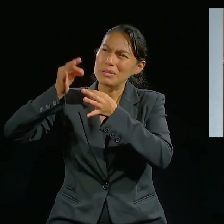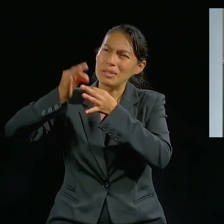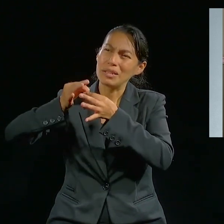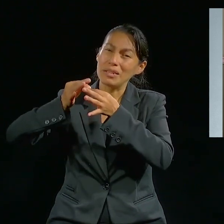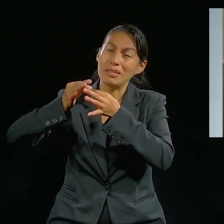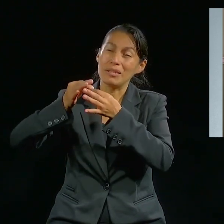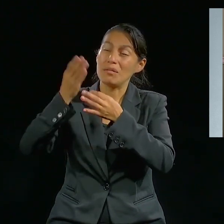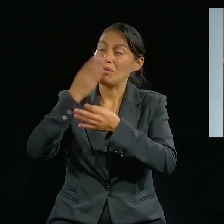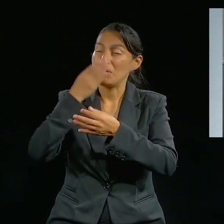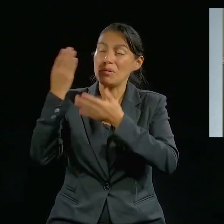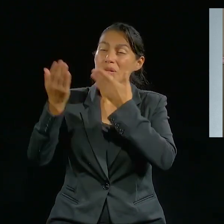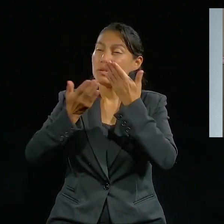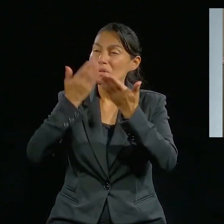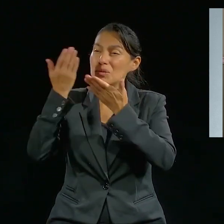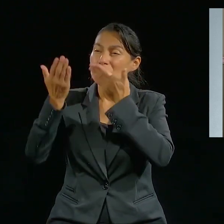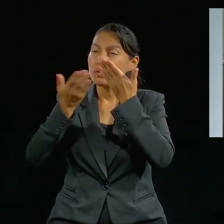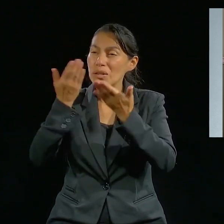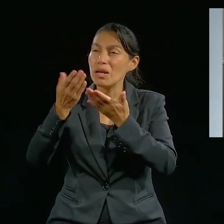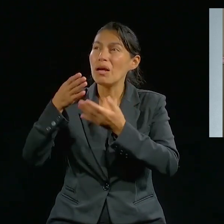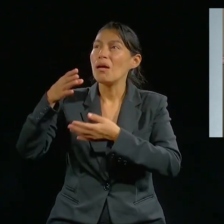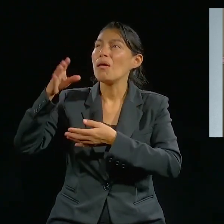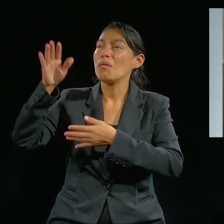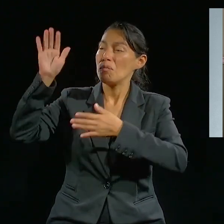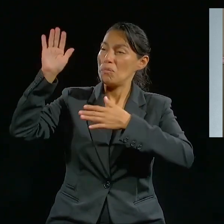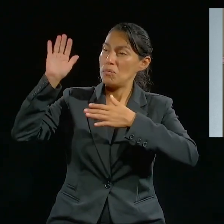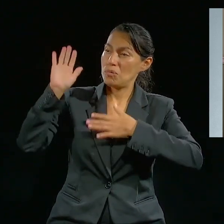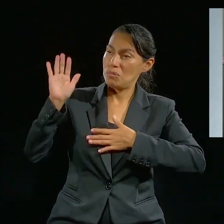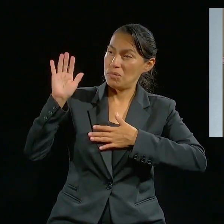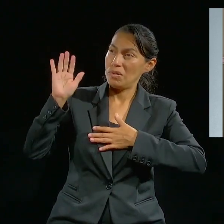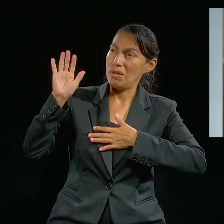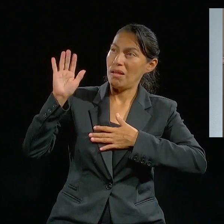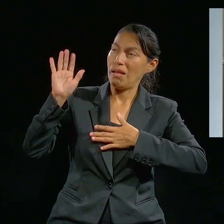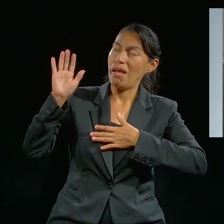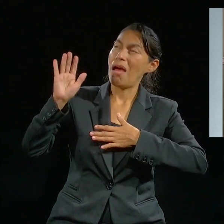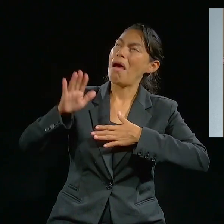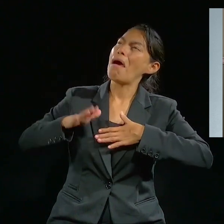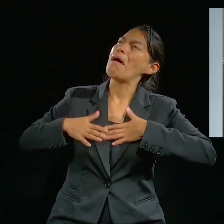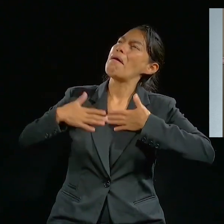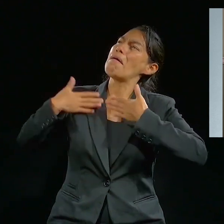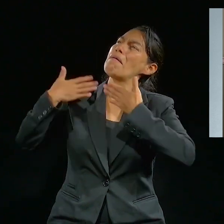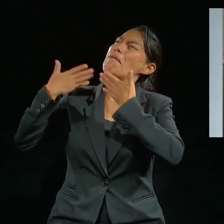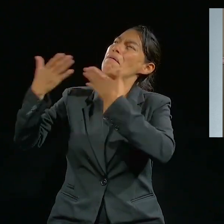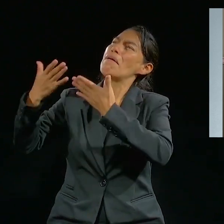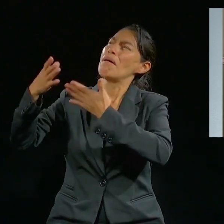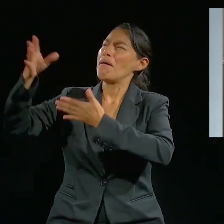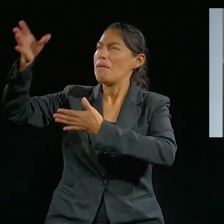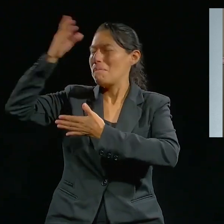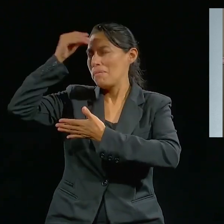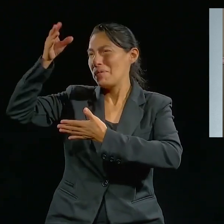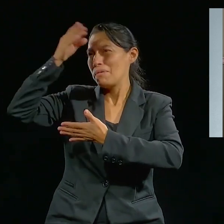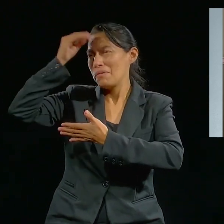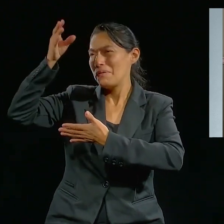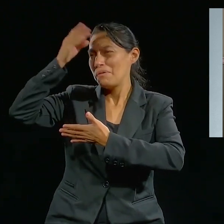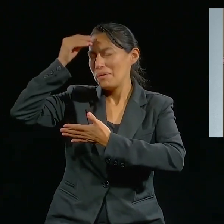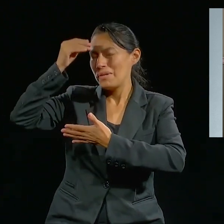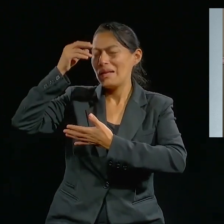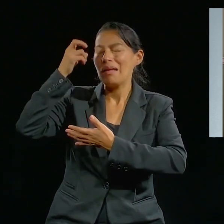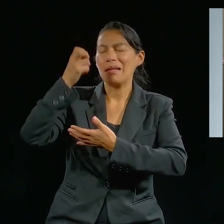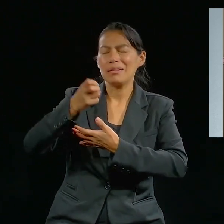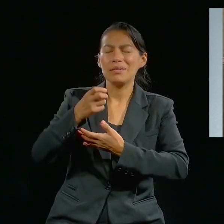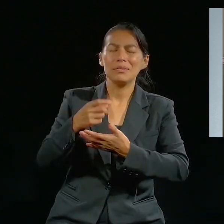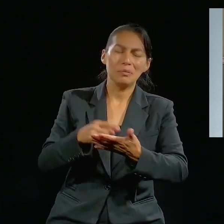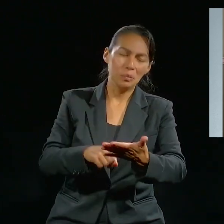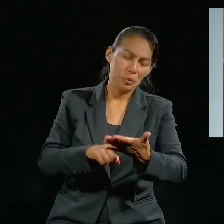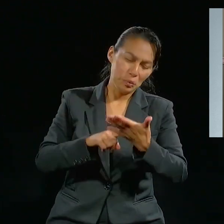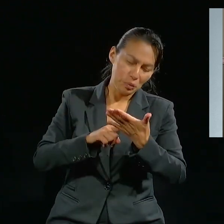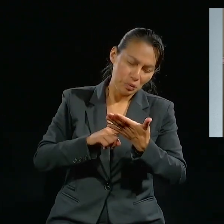donde aprendemos sus promesas a confiar en Dios, entonces Dios nos habla en